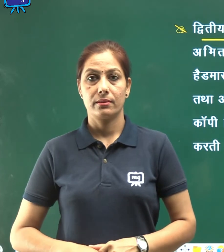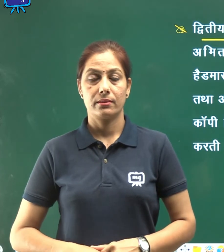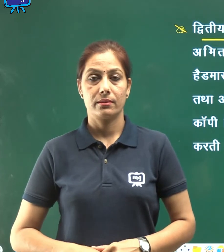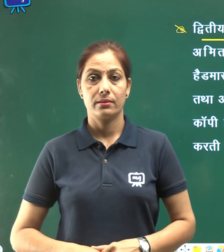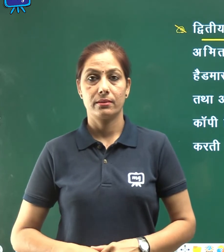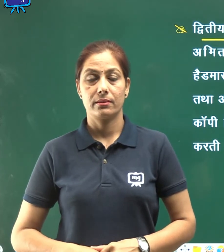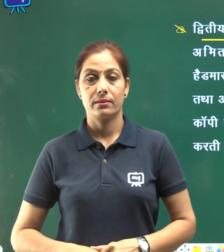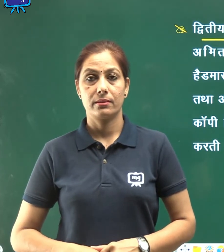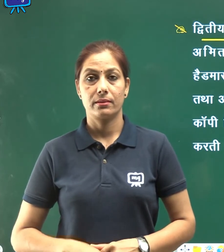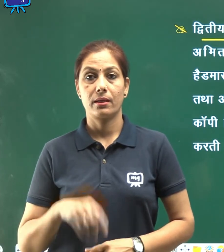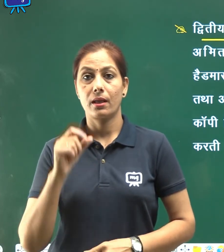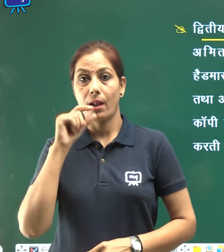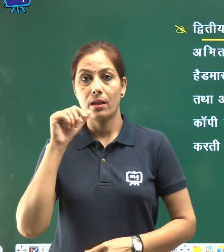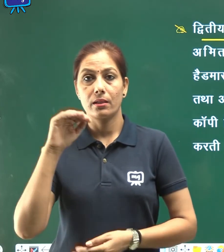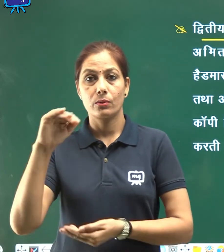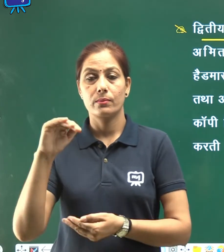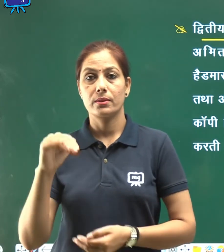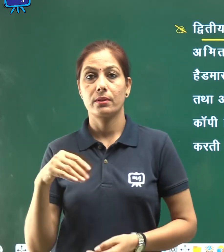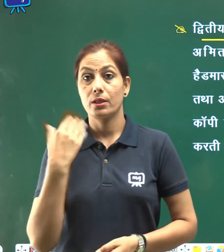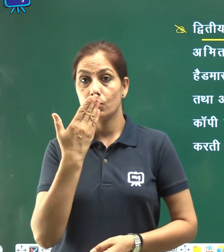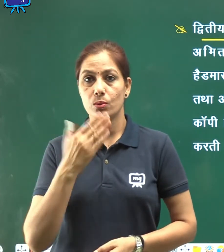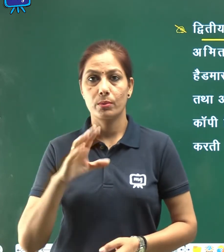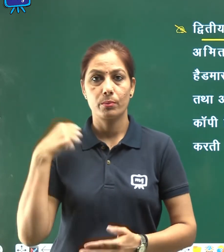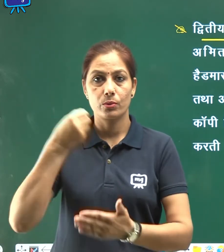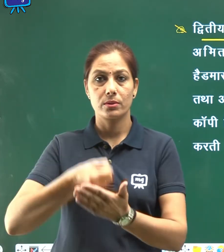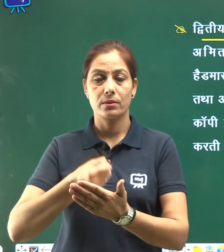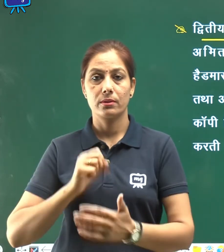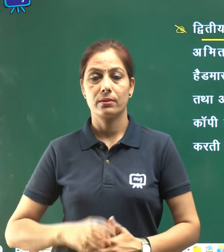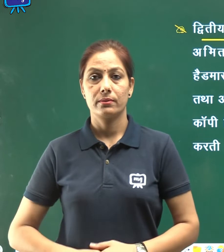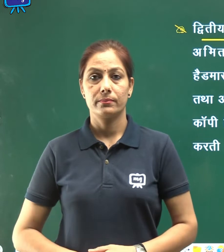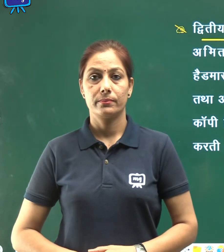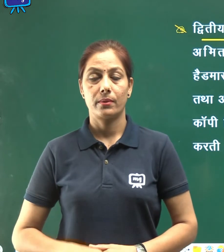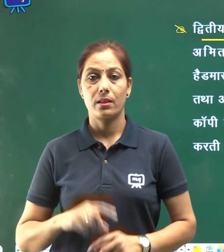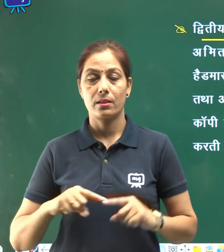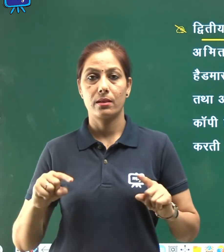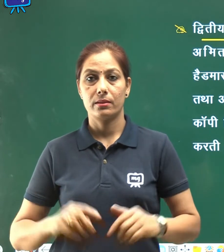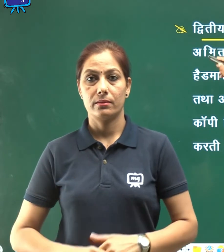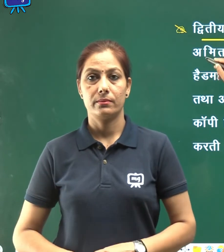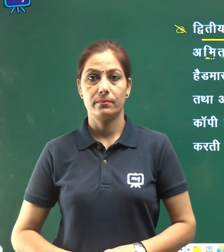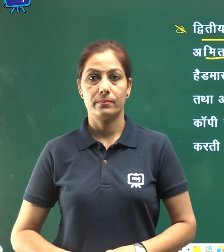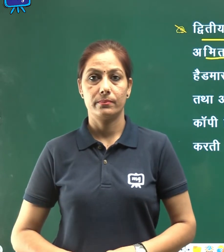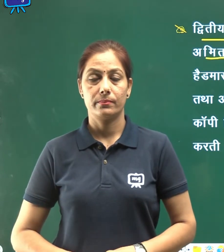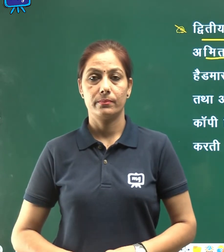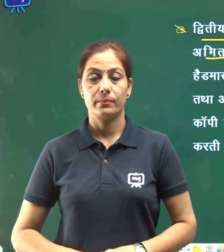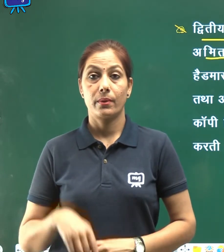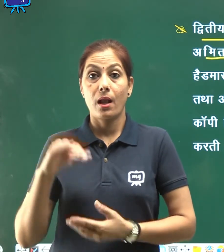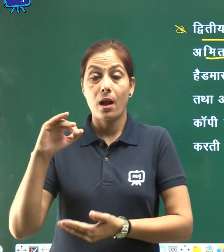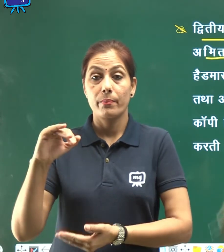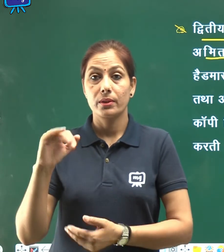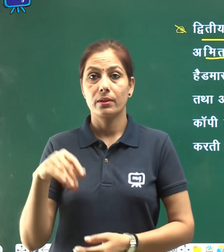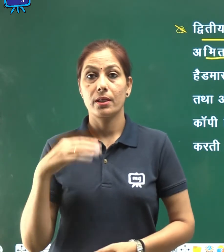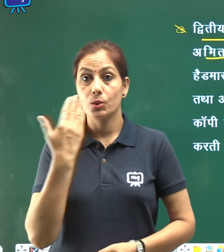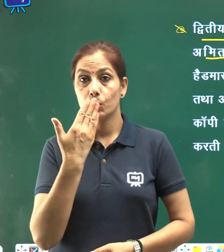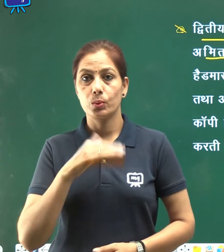अमित के स्कूल में पहुंच जाती है तथा अमित के स्कूल के